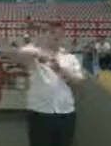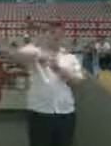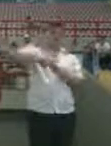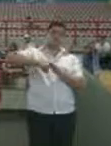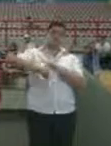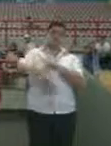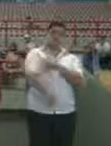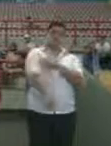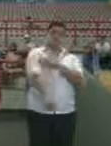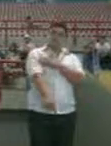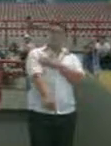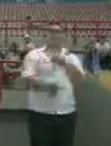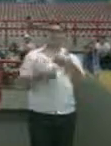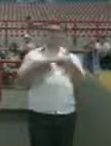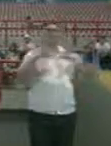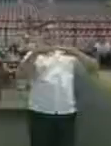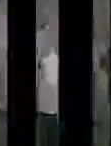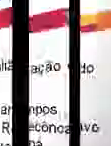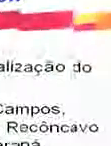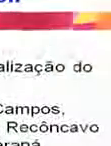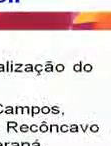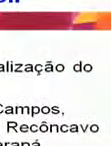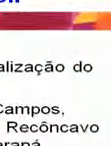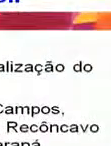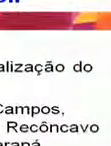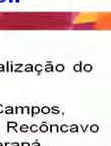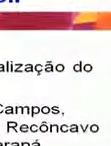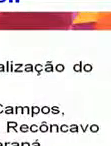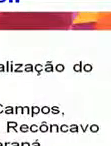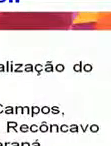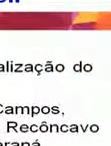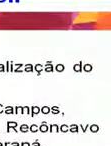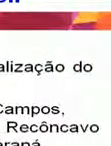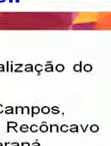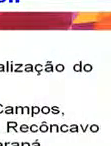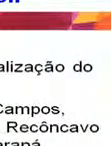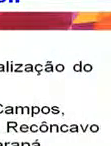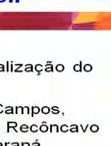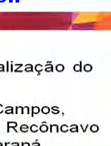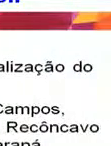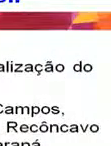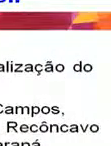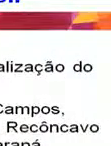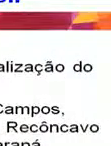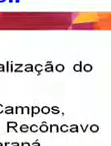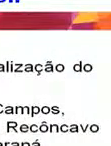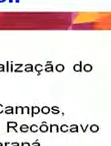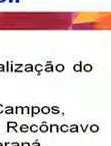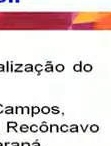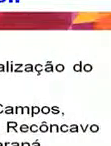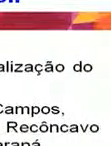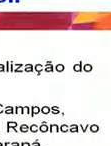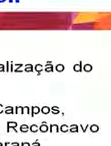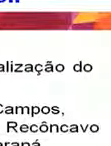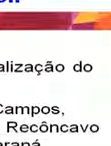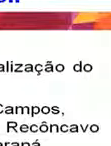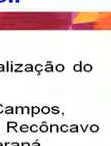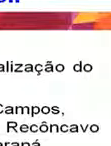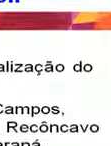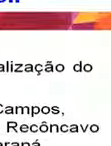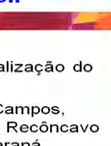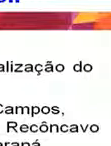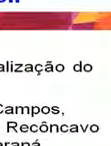áreas profundas, né, que é além da camada de sal. Aqui nós temos na sequência as grandes áreas produtoras de petróleo do Brasil. O destaque é